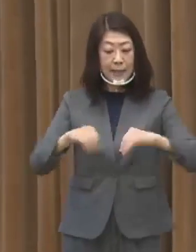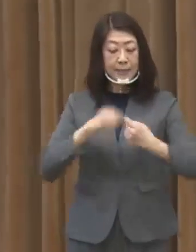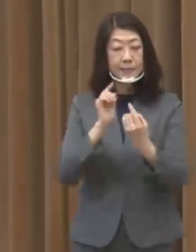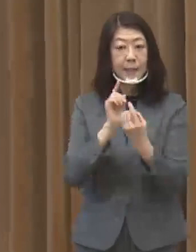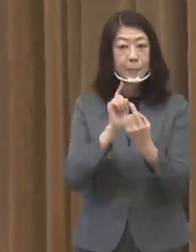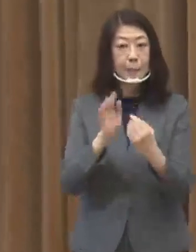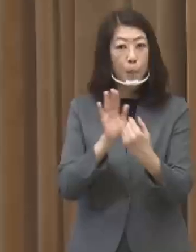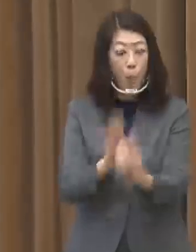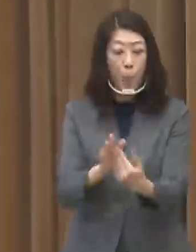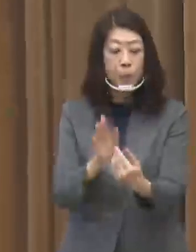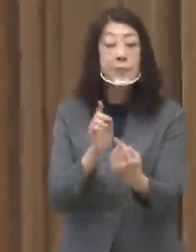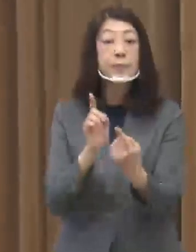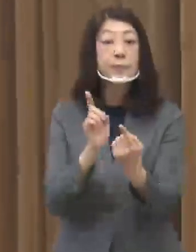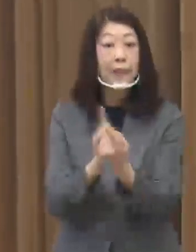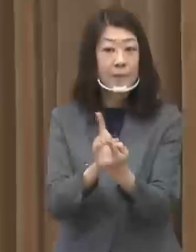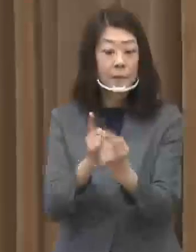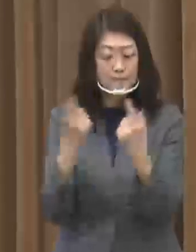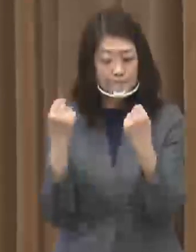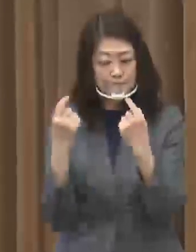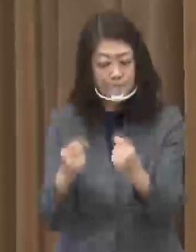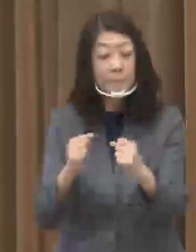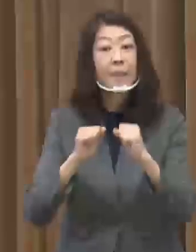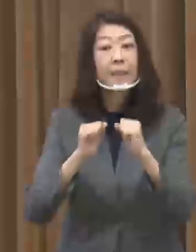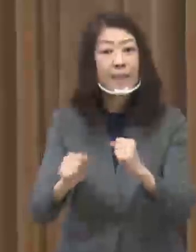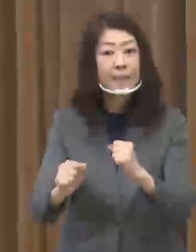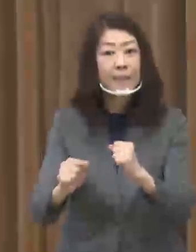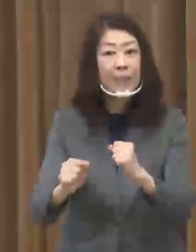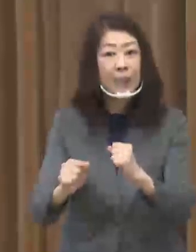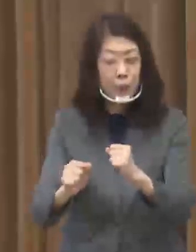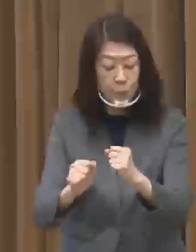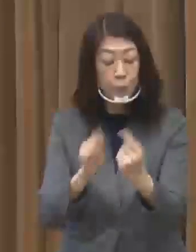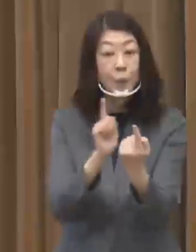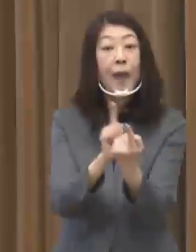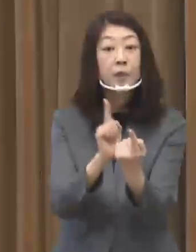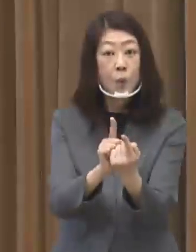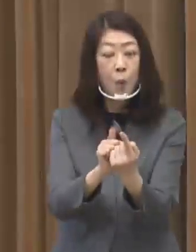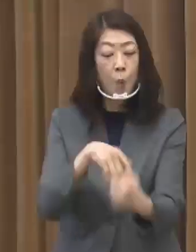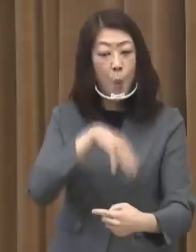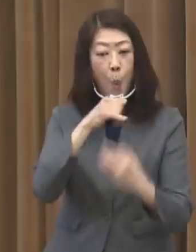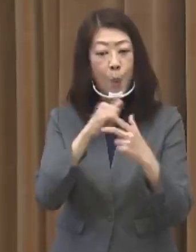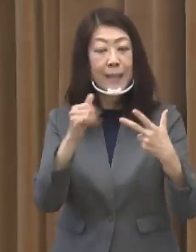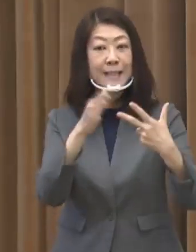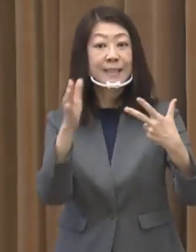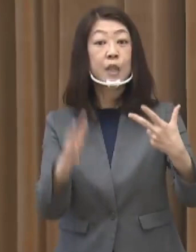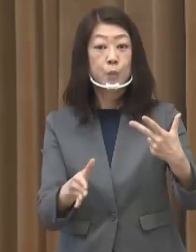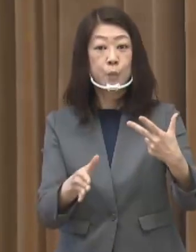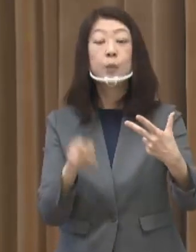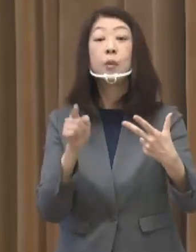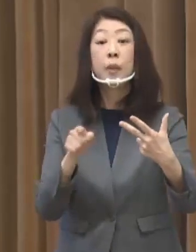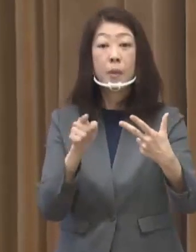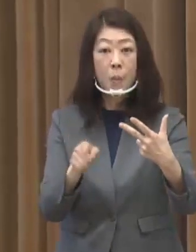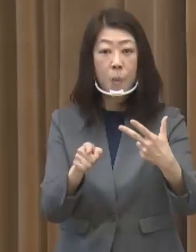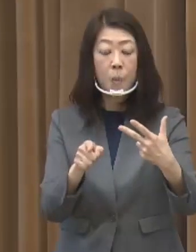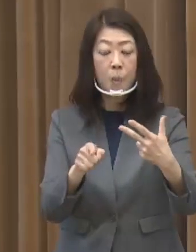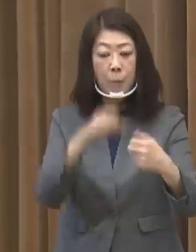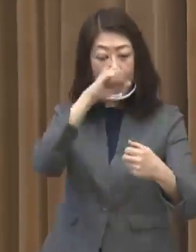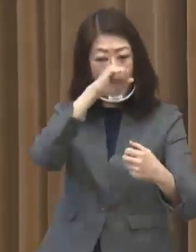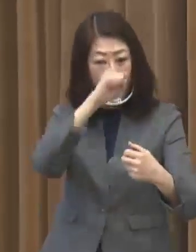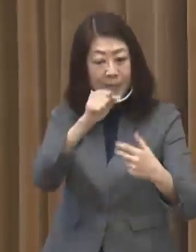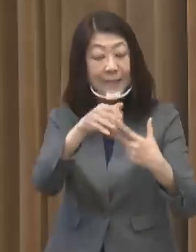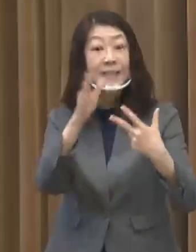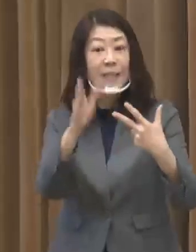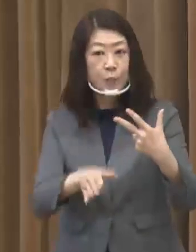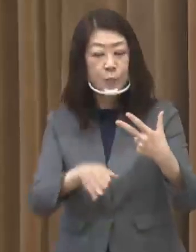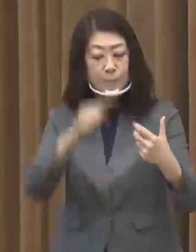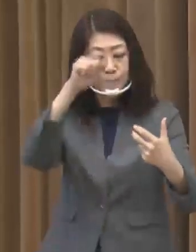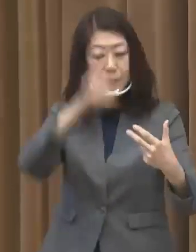して行ってきている戦術的な対象である高齢者施設を有料施設として